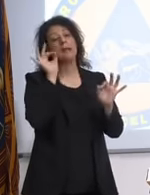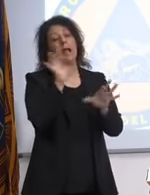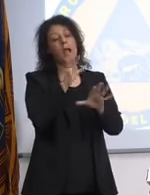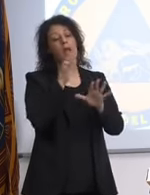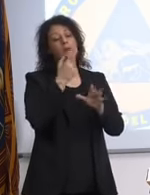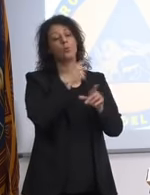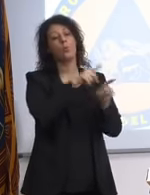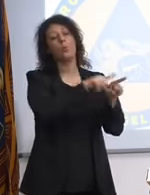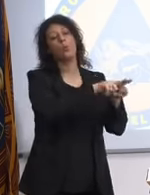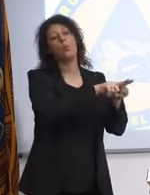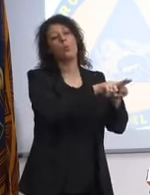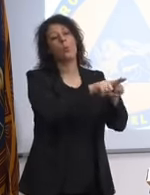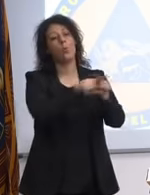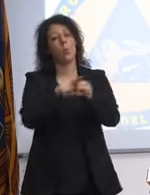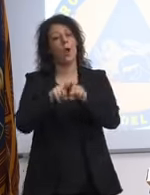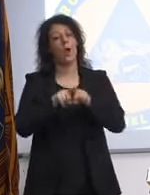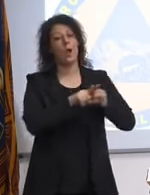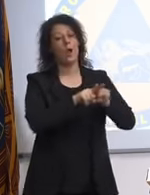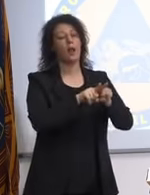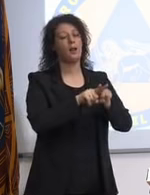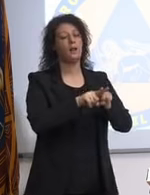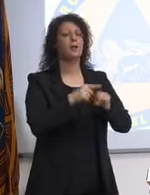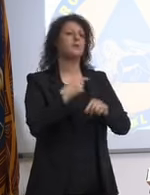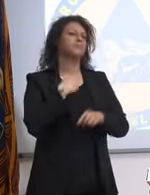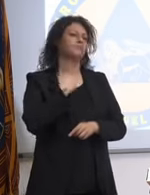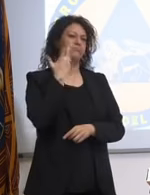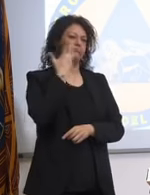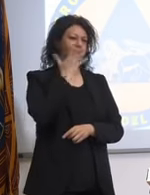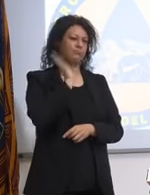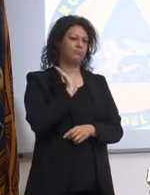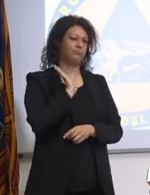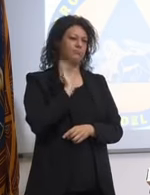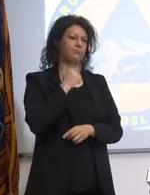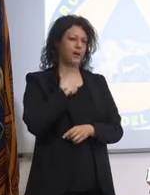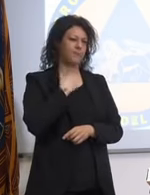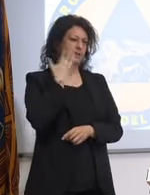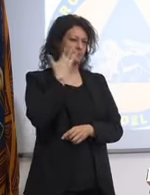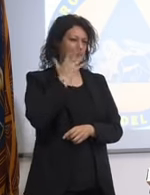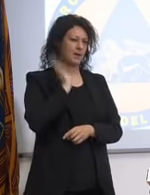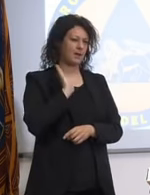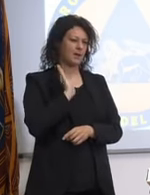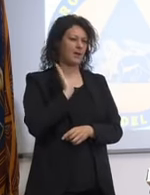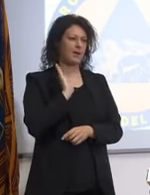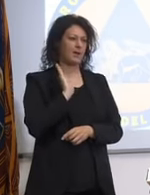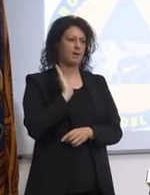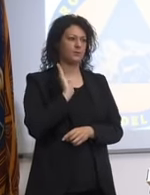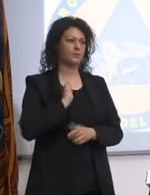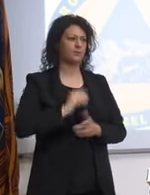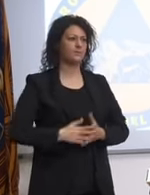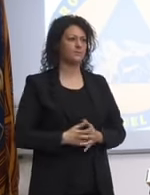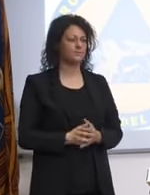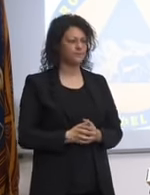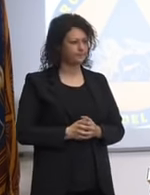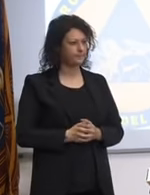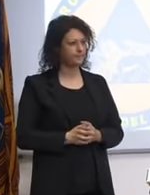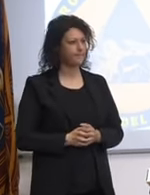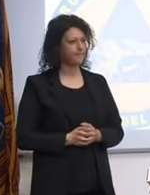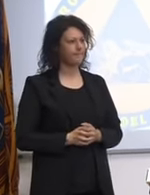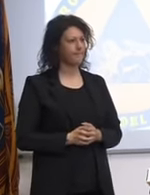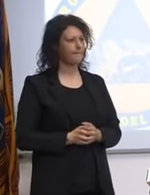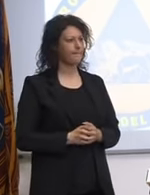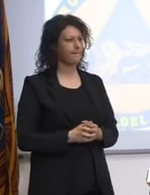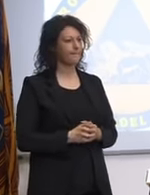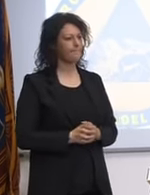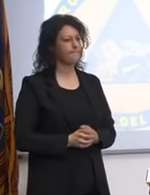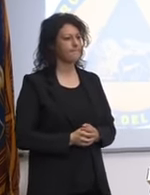me è sbagliato. E quindi adesso vedremo, insomma. Più disponibilità di così.